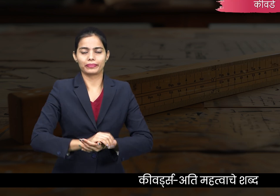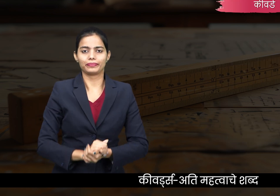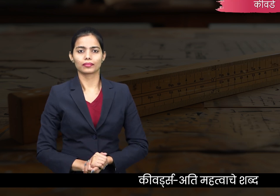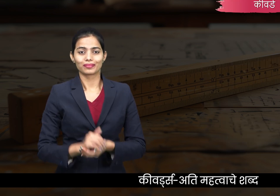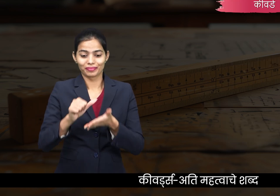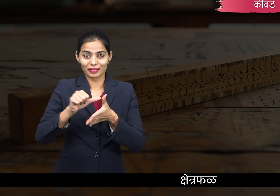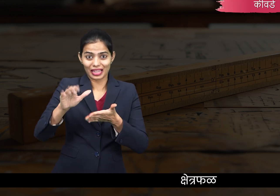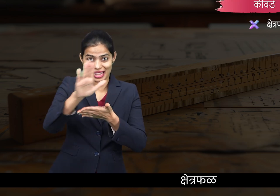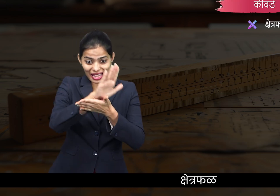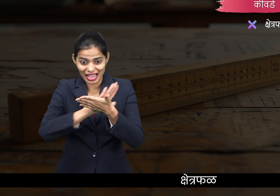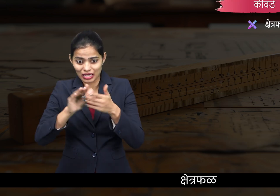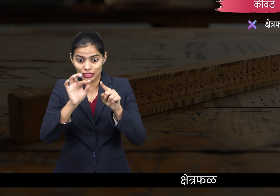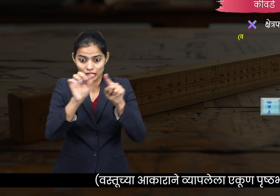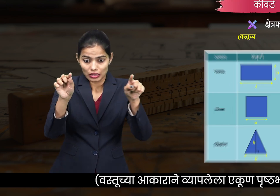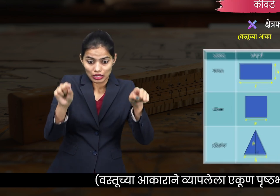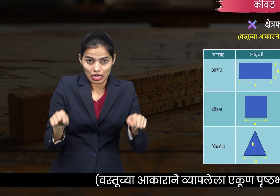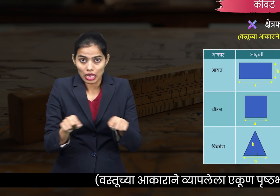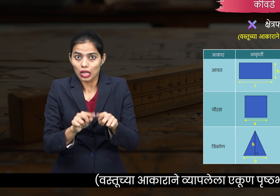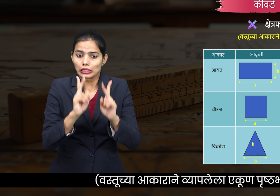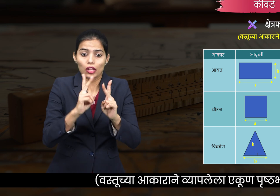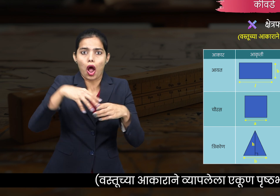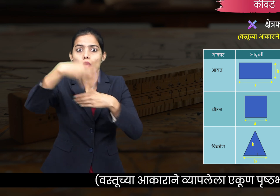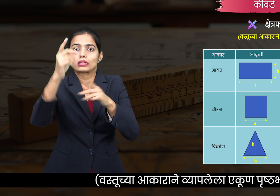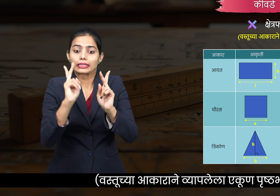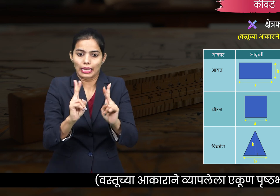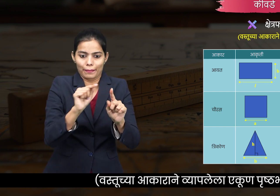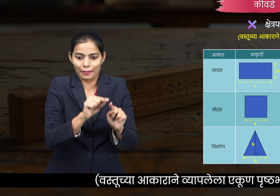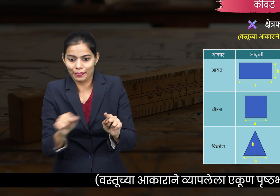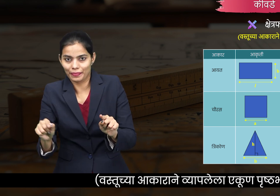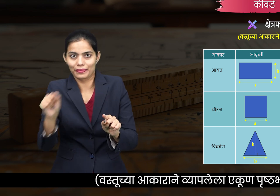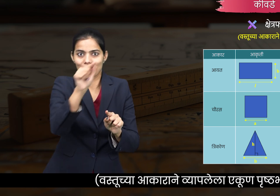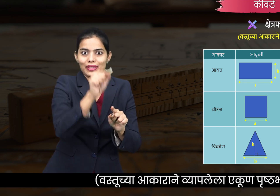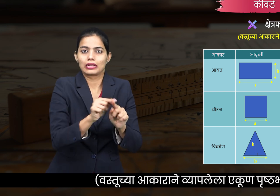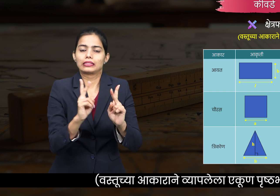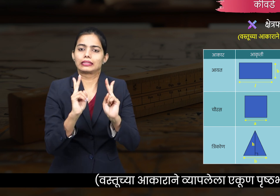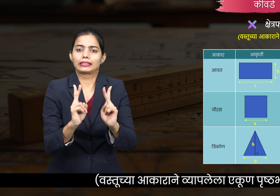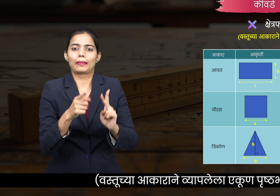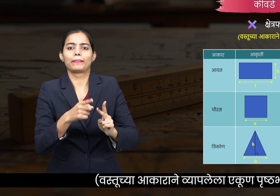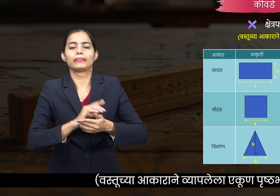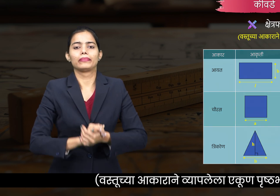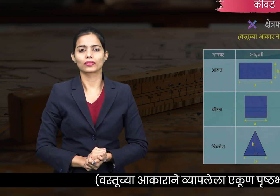अतिमहत्त्वाचे शब्द। क्षेत्रफळ वस्तूच्या आकाराने व्यापलेला एकूण पृष्ठभाग,